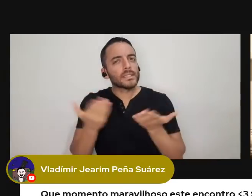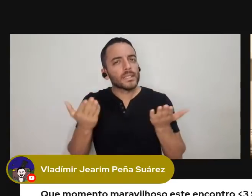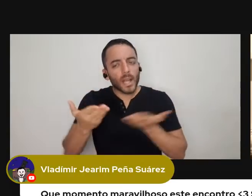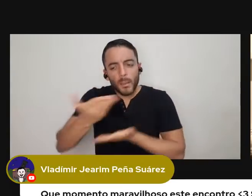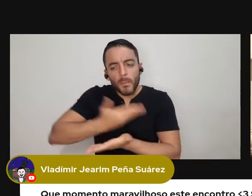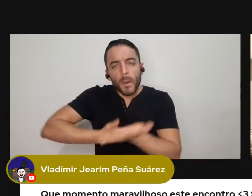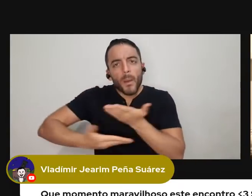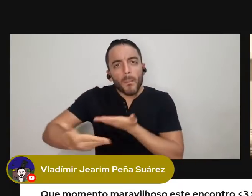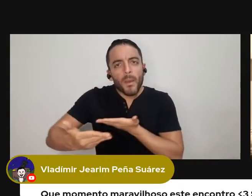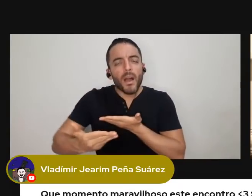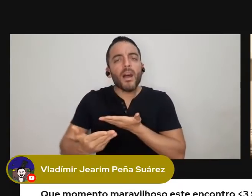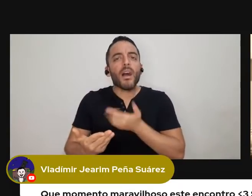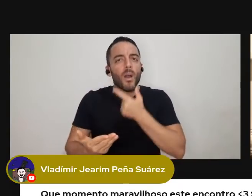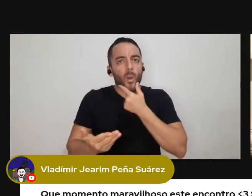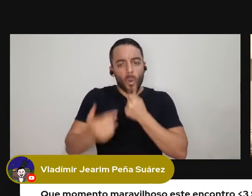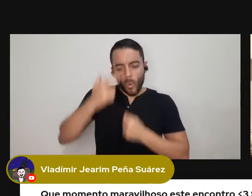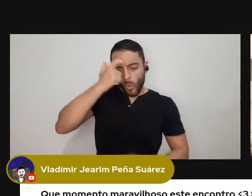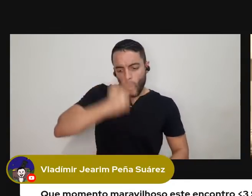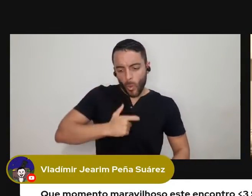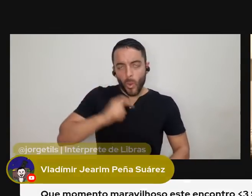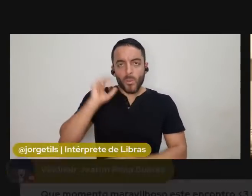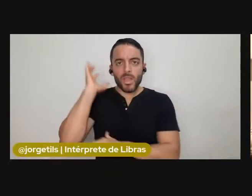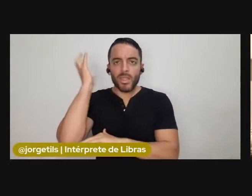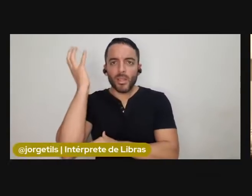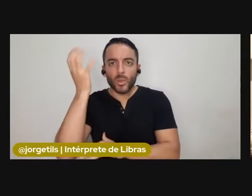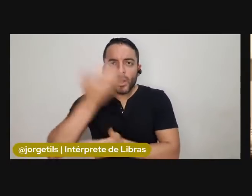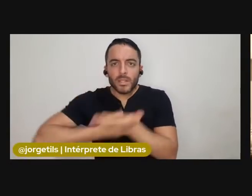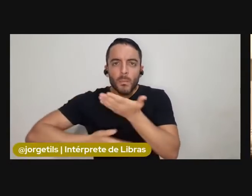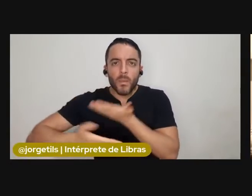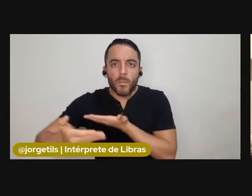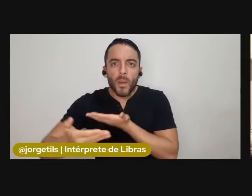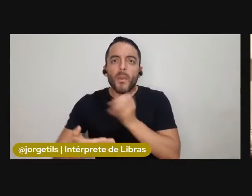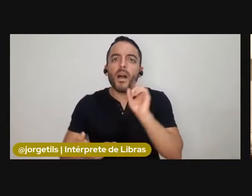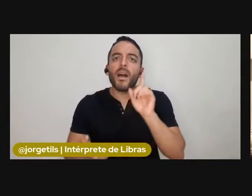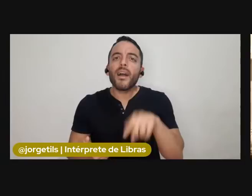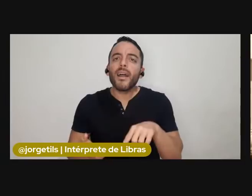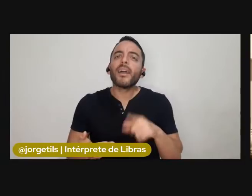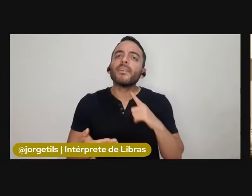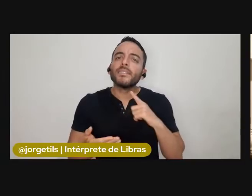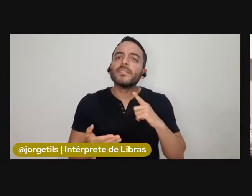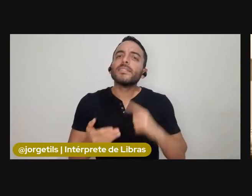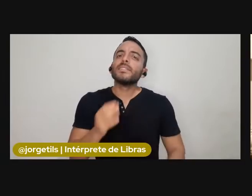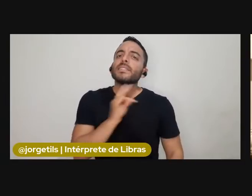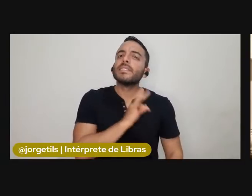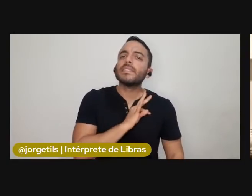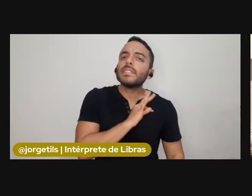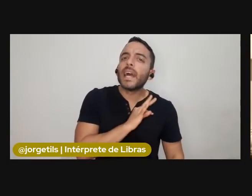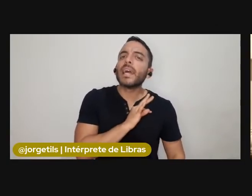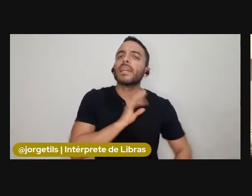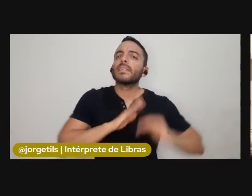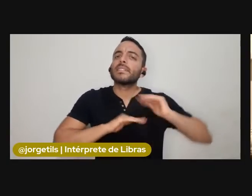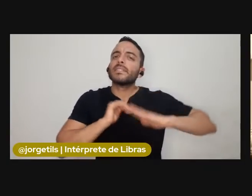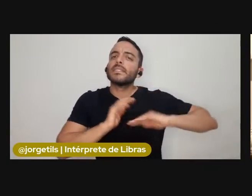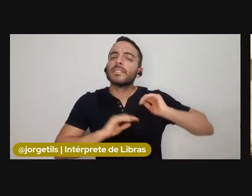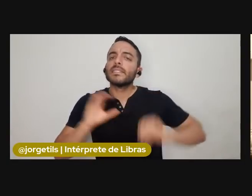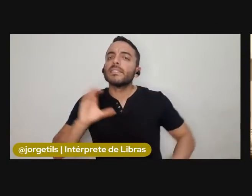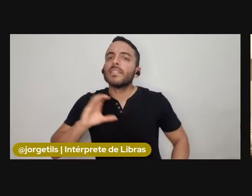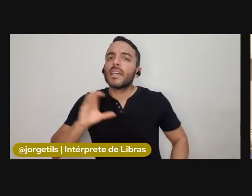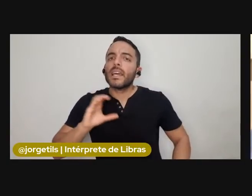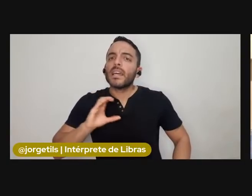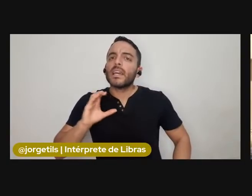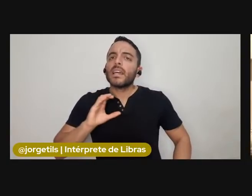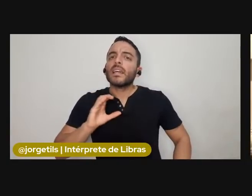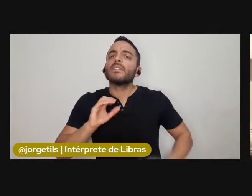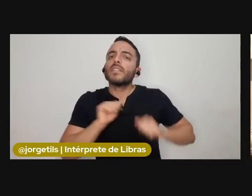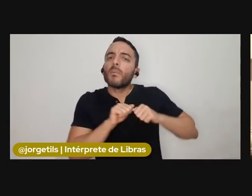e natureza e os desdobramentos da técnica, da ciência e da técnica em relação a isso, que vem a minha